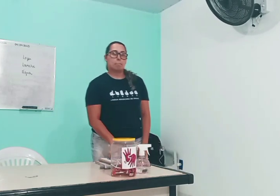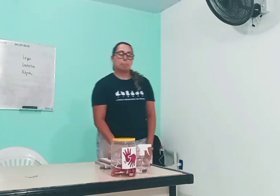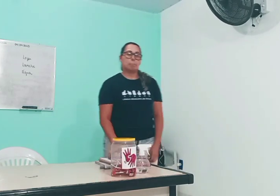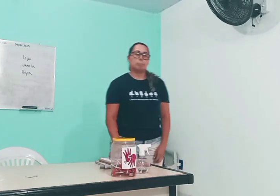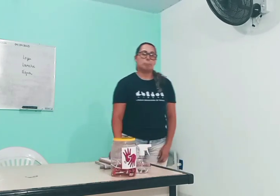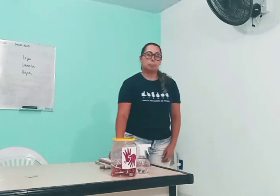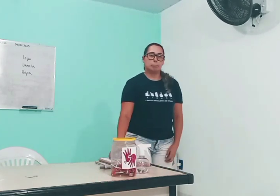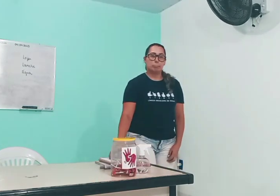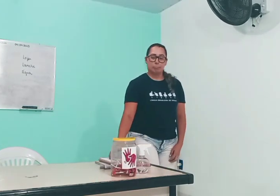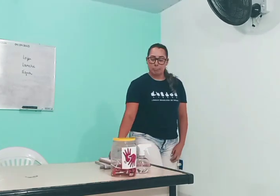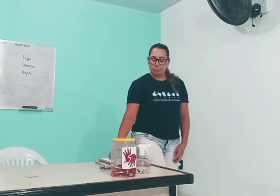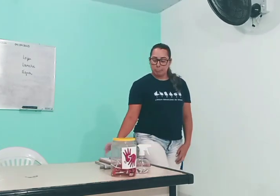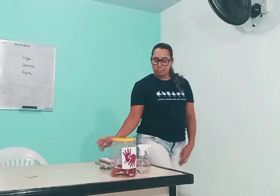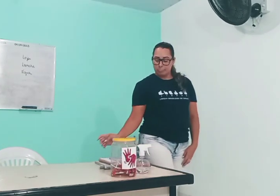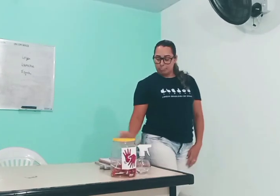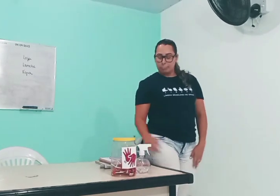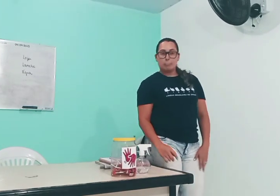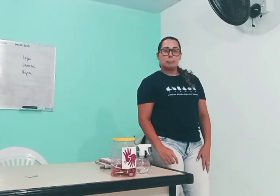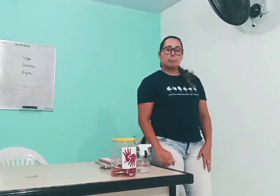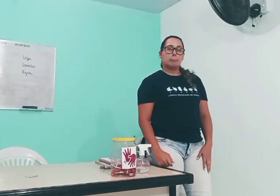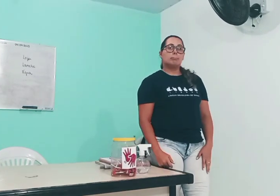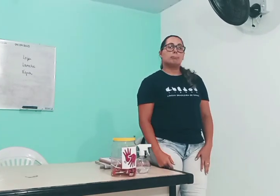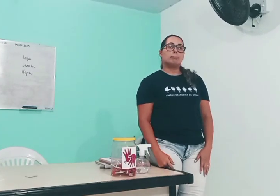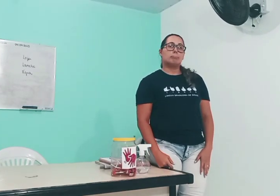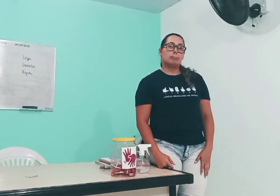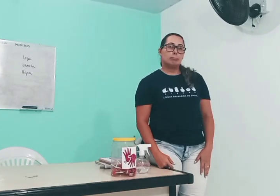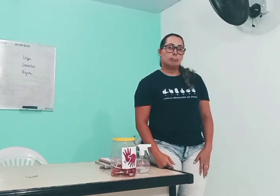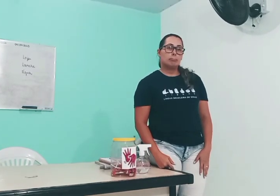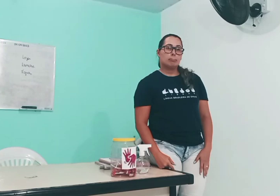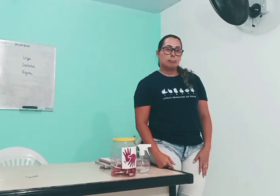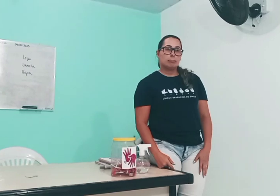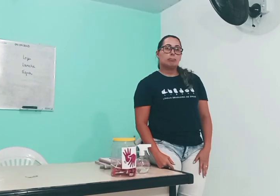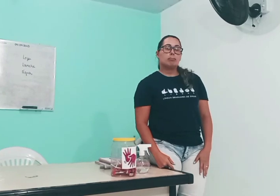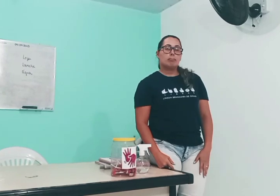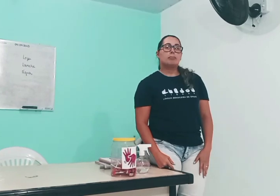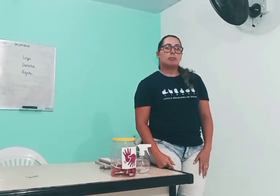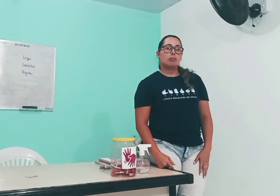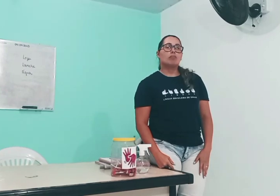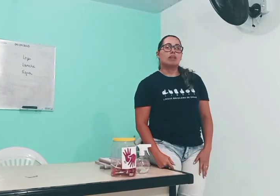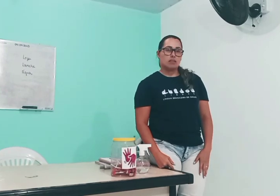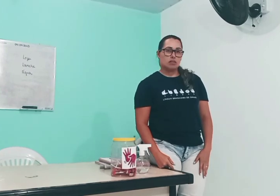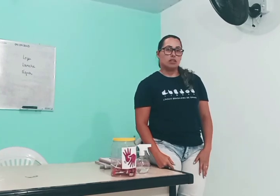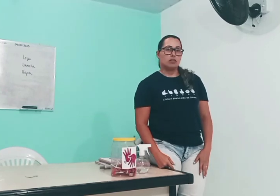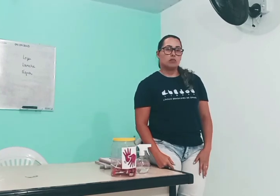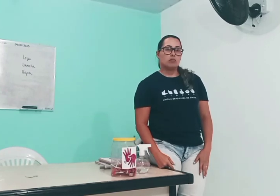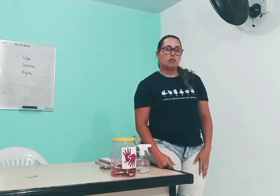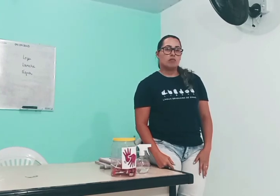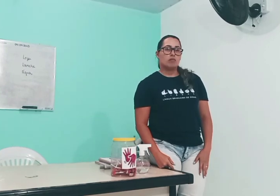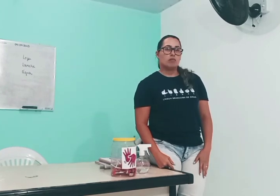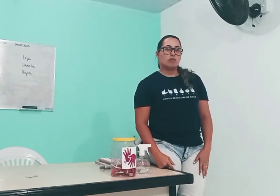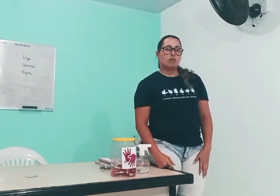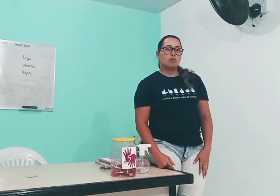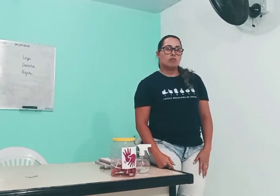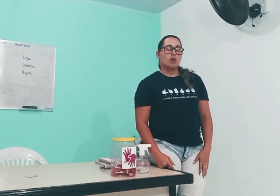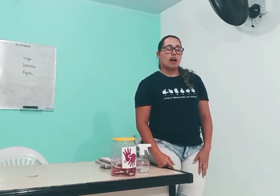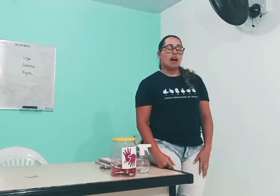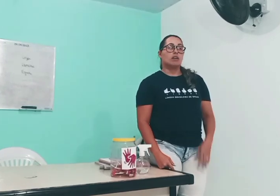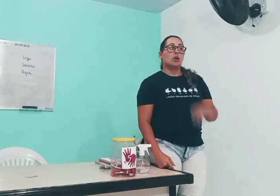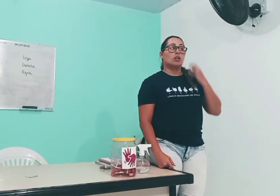sinal que é bem parecido com água, mas é uma coisa totalmente diferente, né? O que muda? Não lembro.